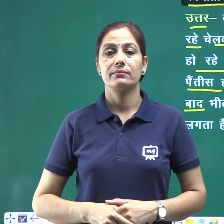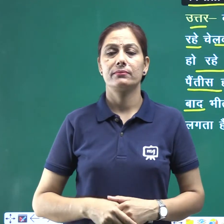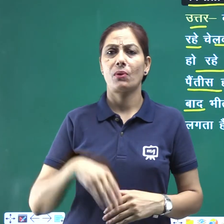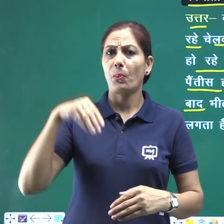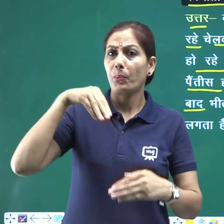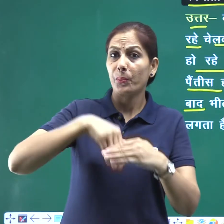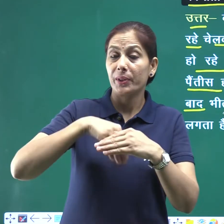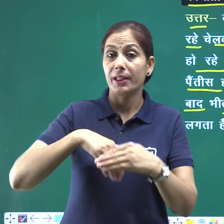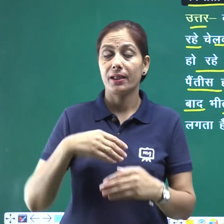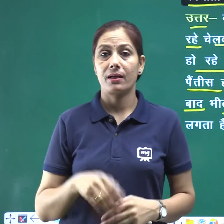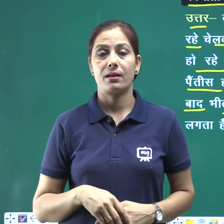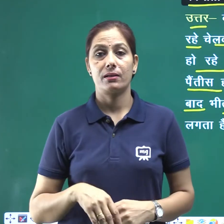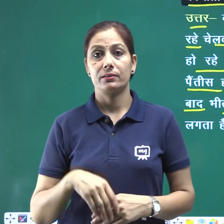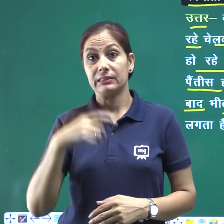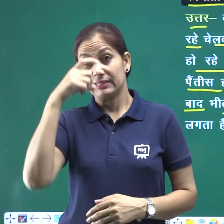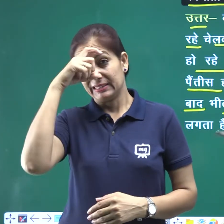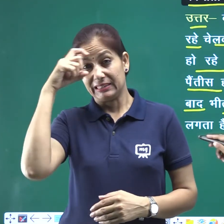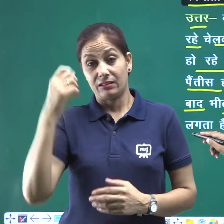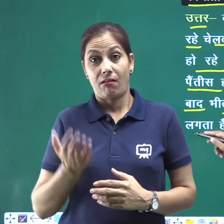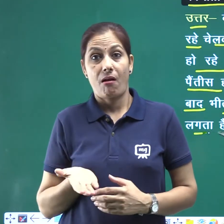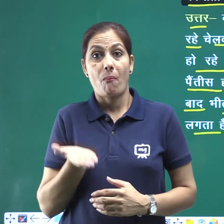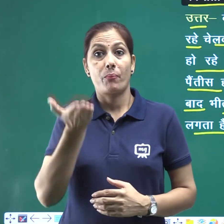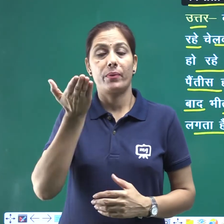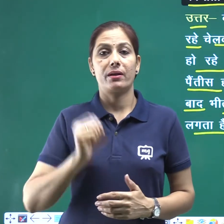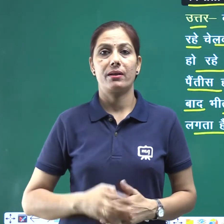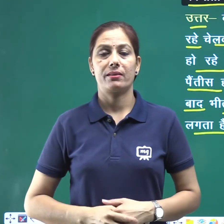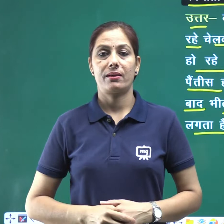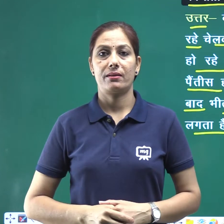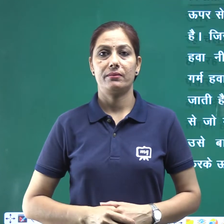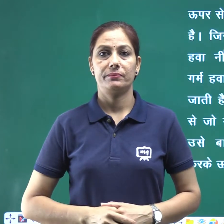भीतर का तापमान बढ़ने लगता है।